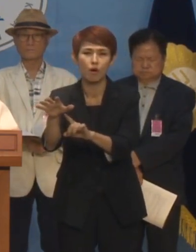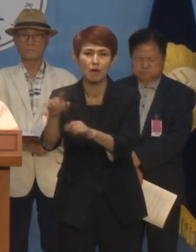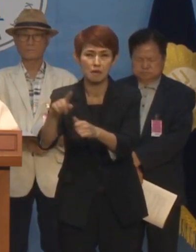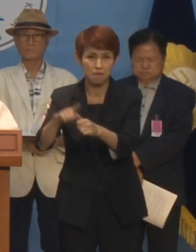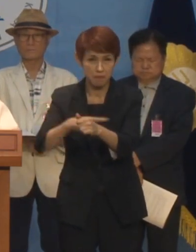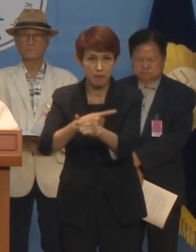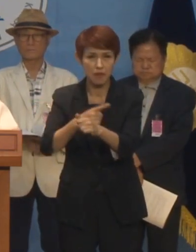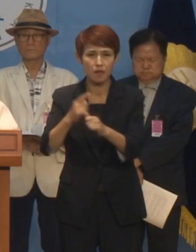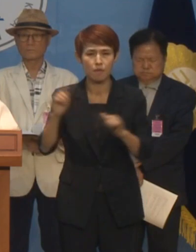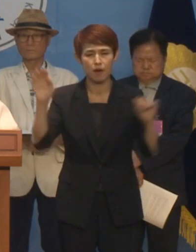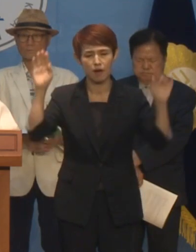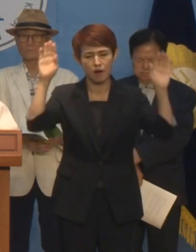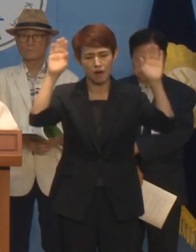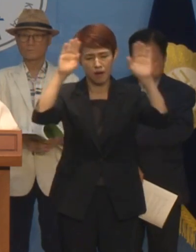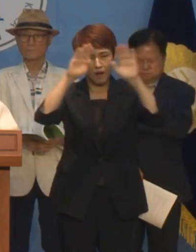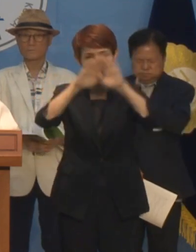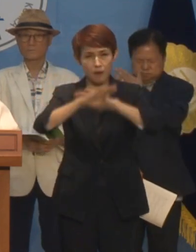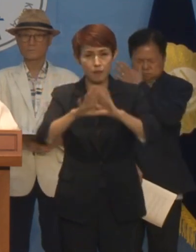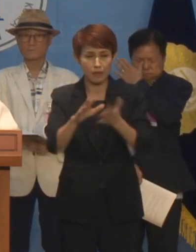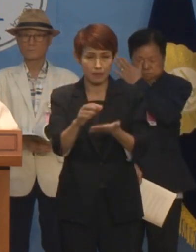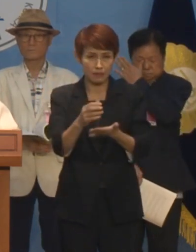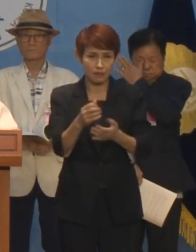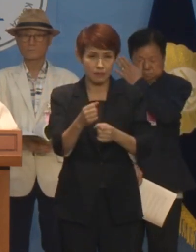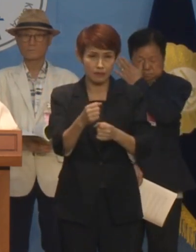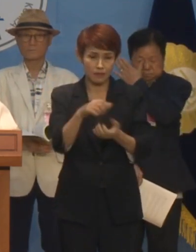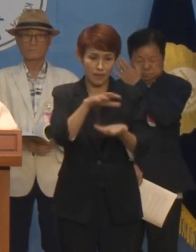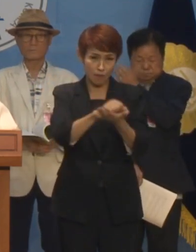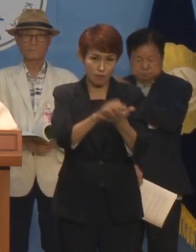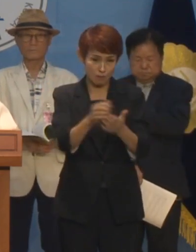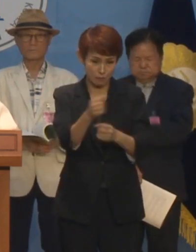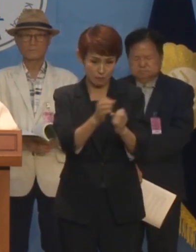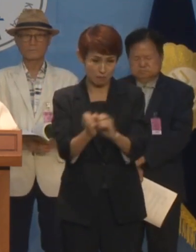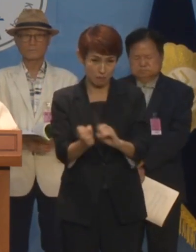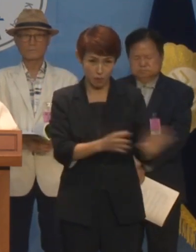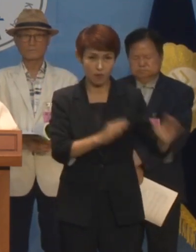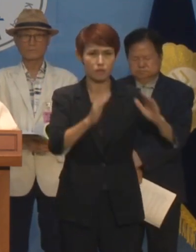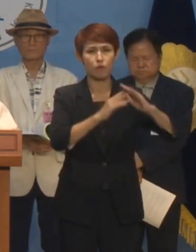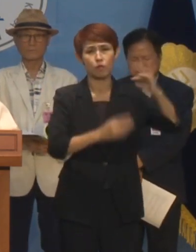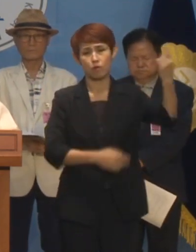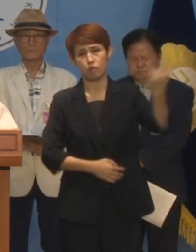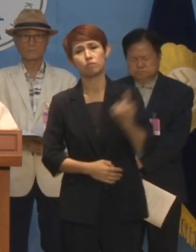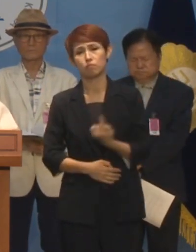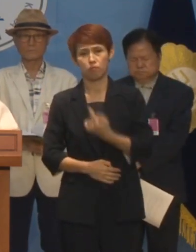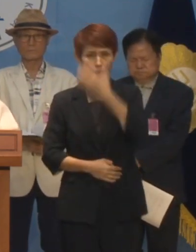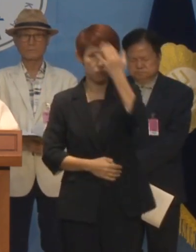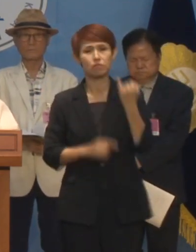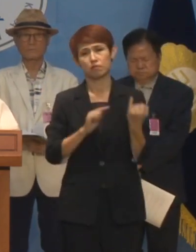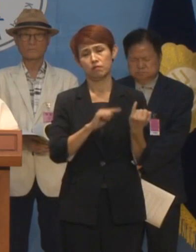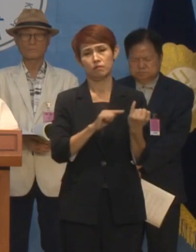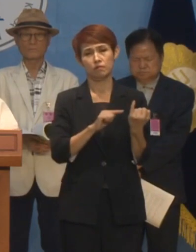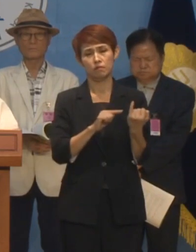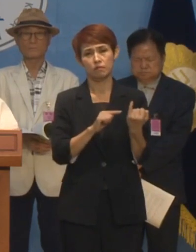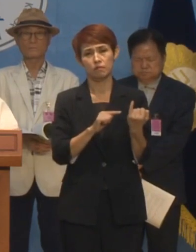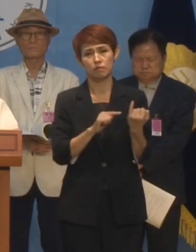밤늦게 나물 보따리도 버리고 집으로 돌아왔습니다. 그런데 이분이